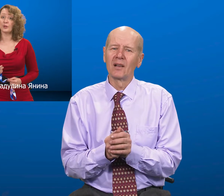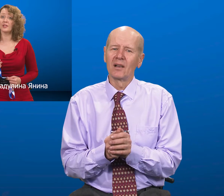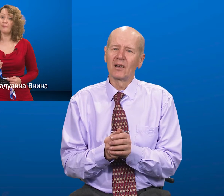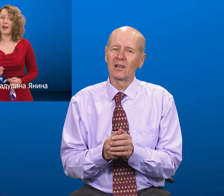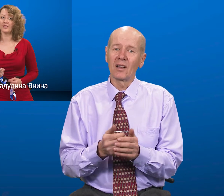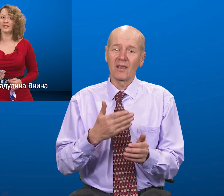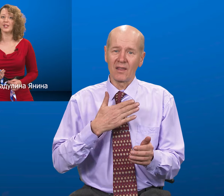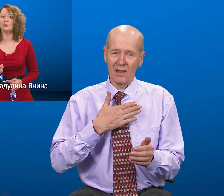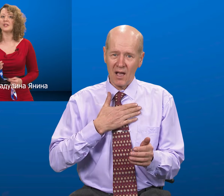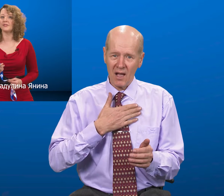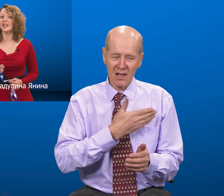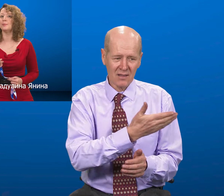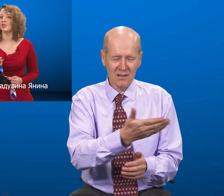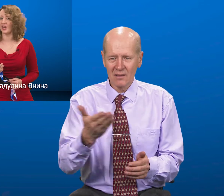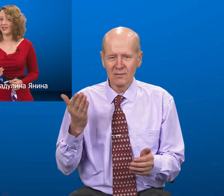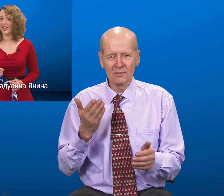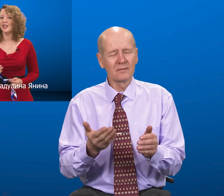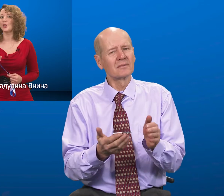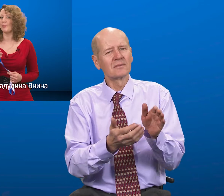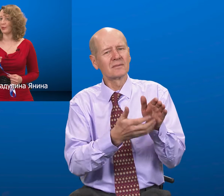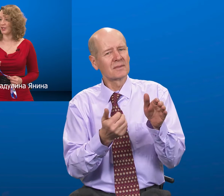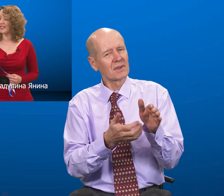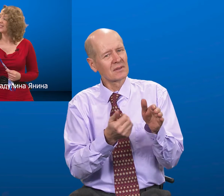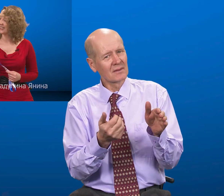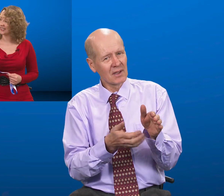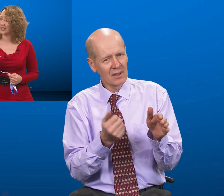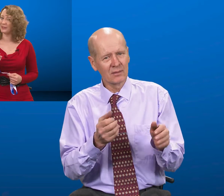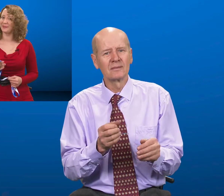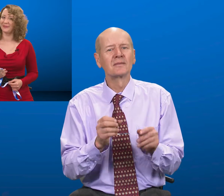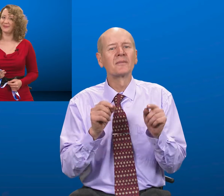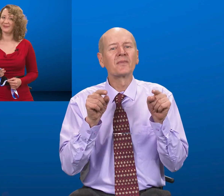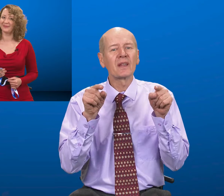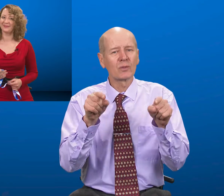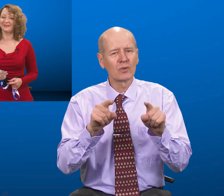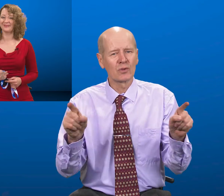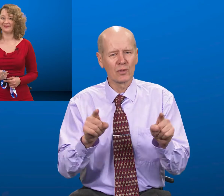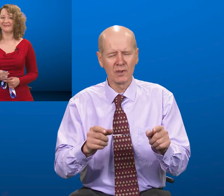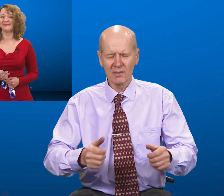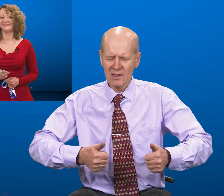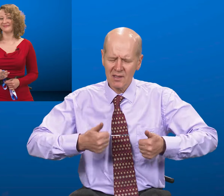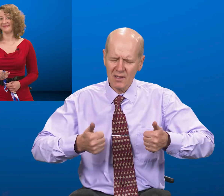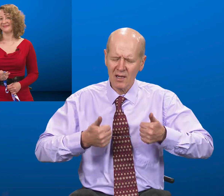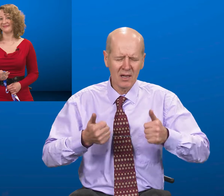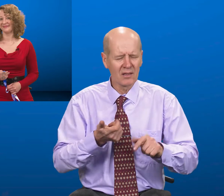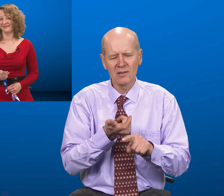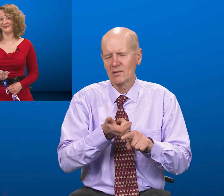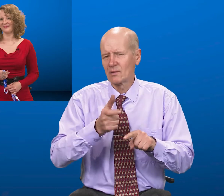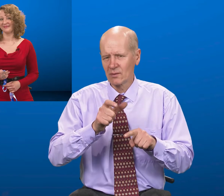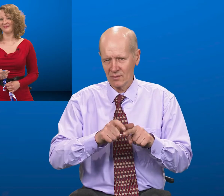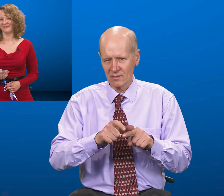слова апостола Павла, где он призывает бежать, чтобы получить награду. Замечательная медаль, Янина.